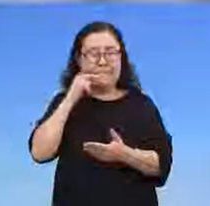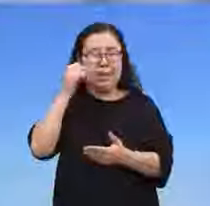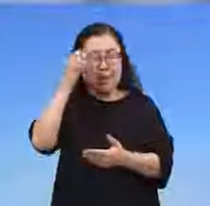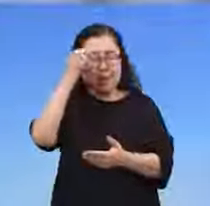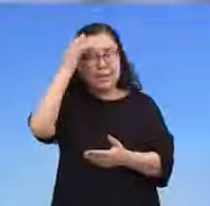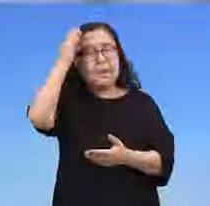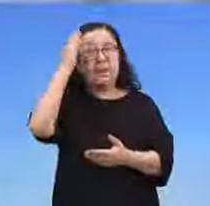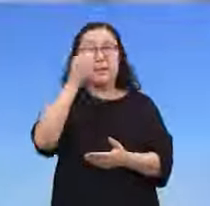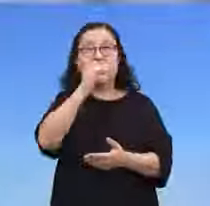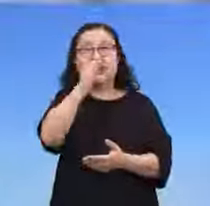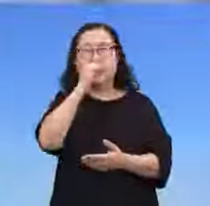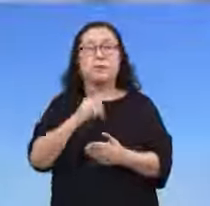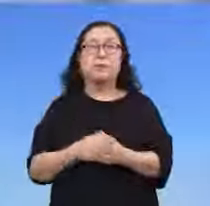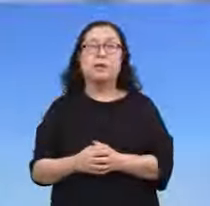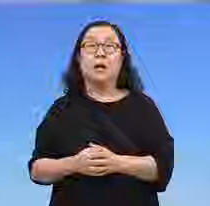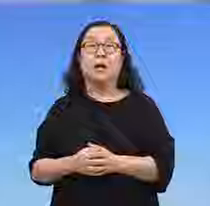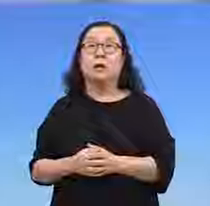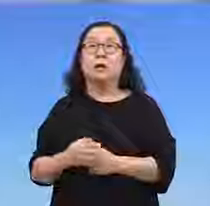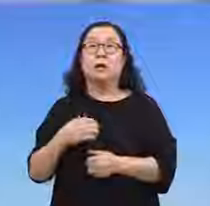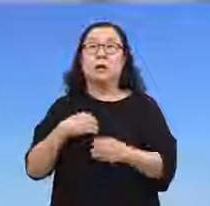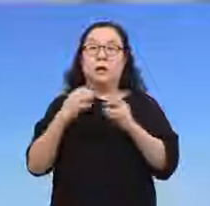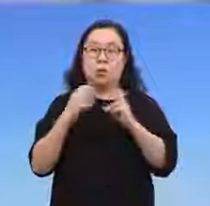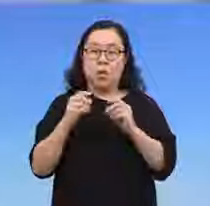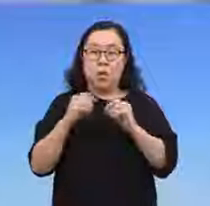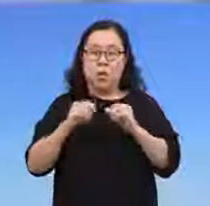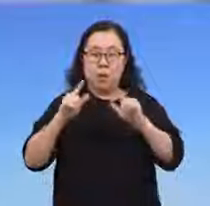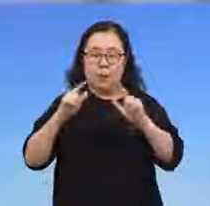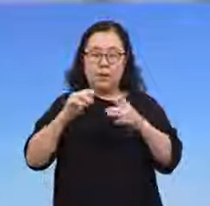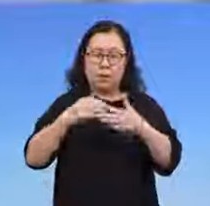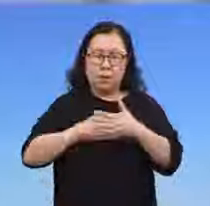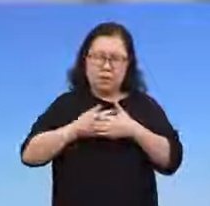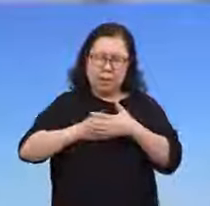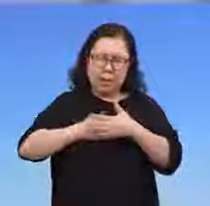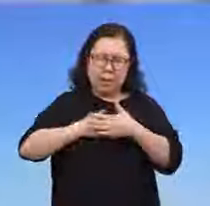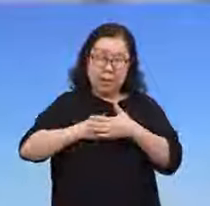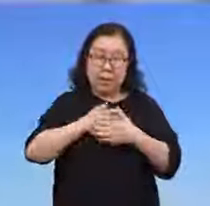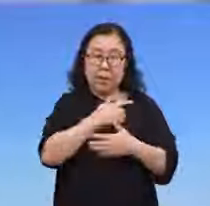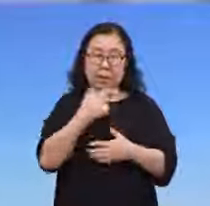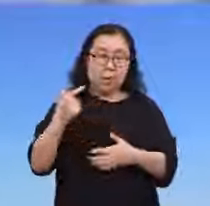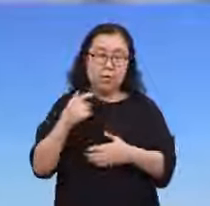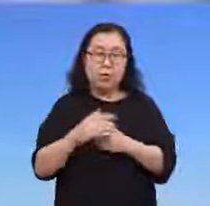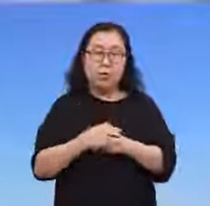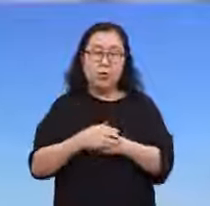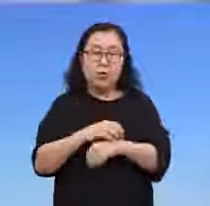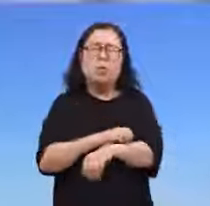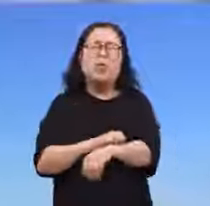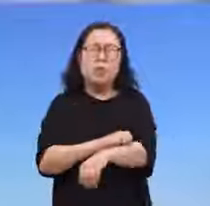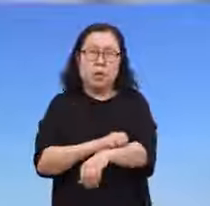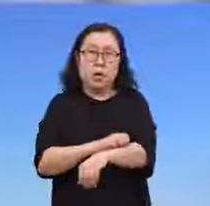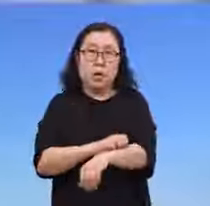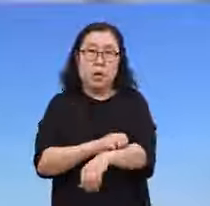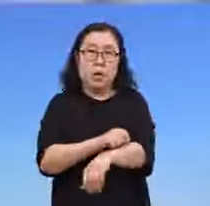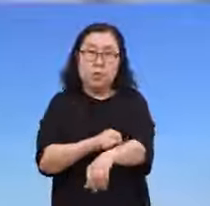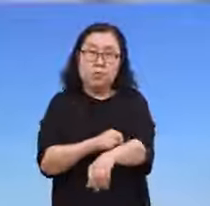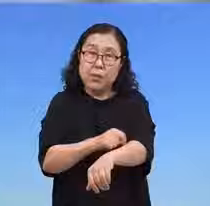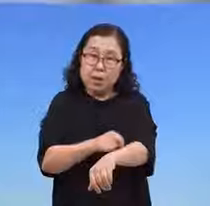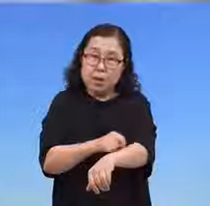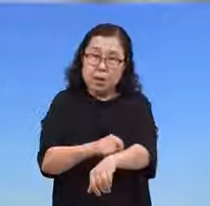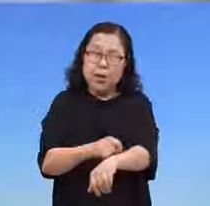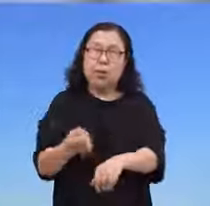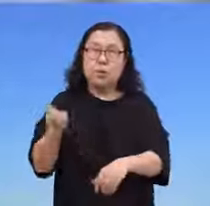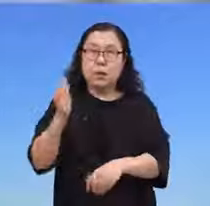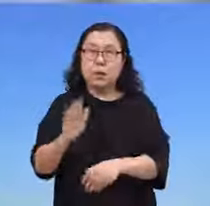그래서 저도 토요일마다 막 이렇게 하는 게 사실 좀 불편하거든요. 일주일에 한 번씩 이렇게 안절부절하고 누워도 잠이